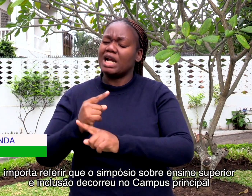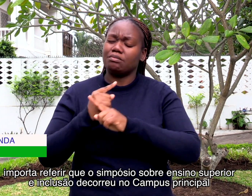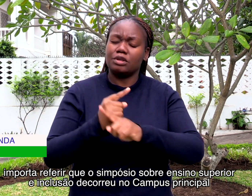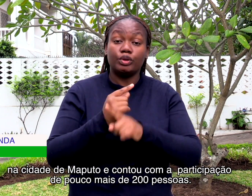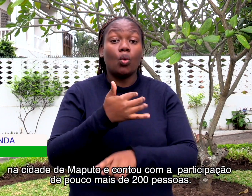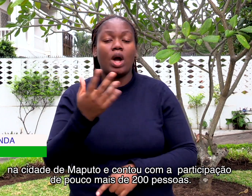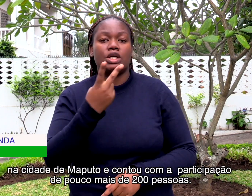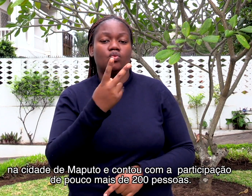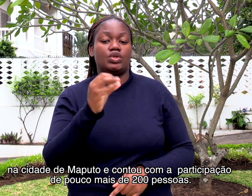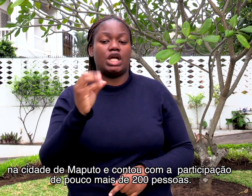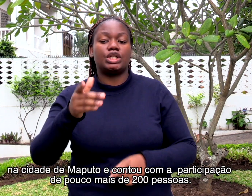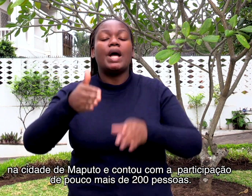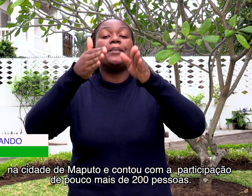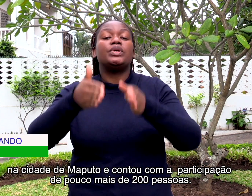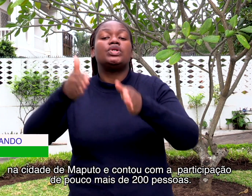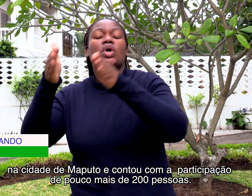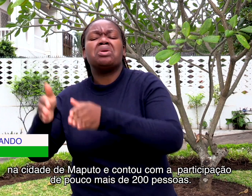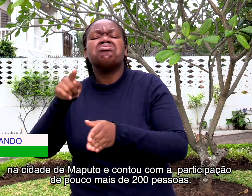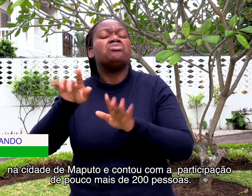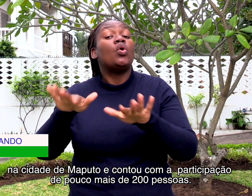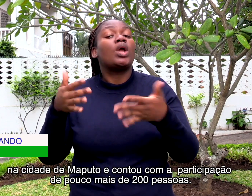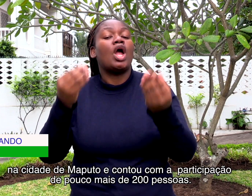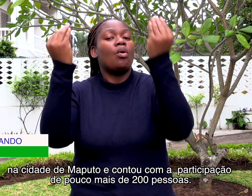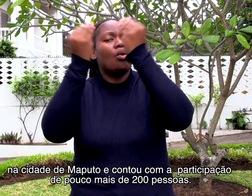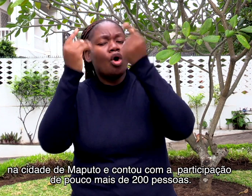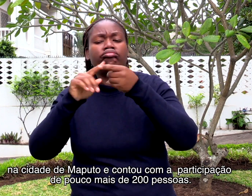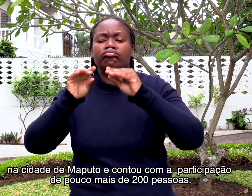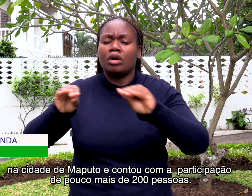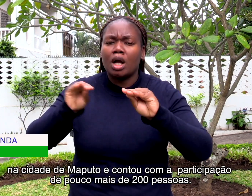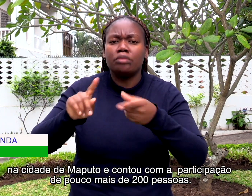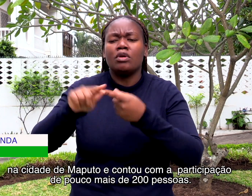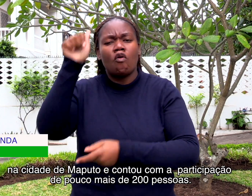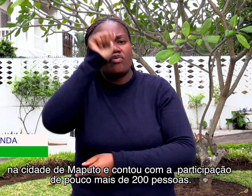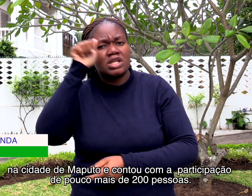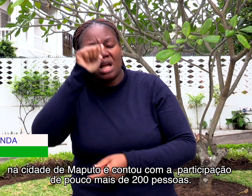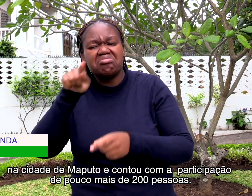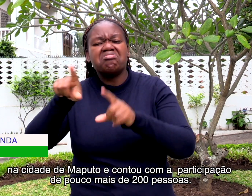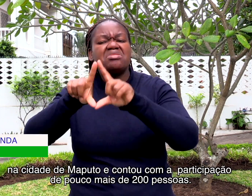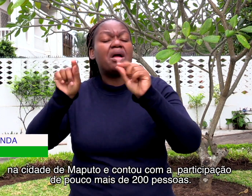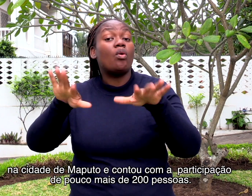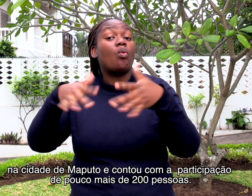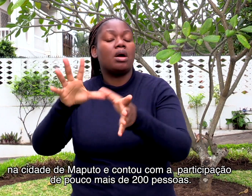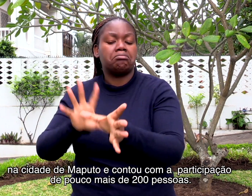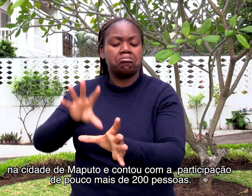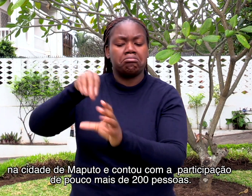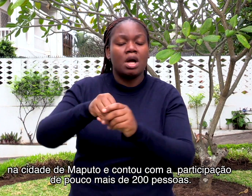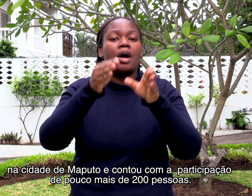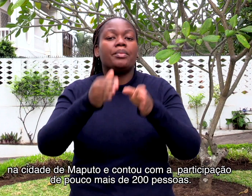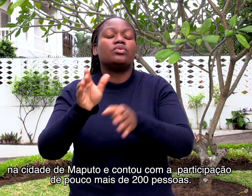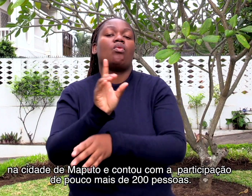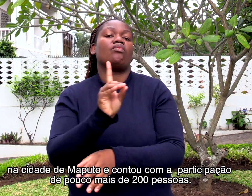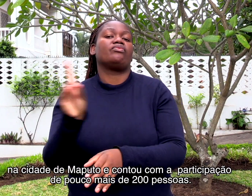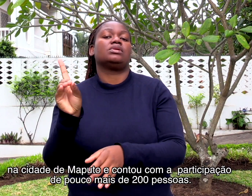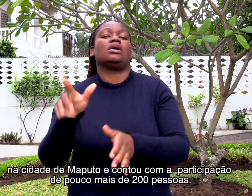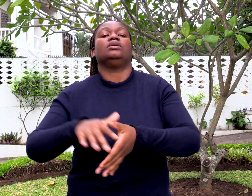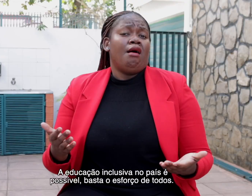superior e inclusão decorreu no campus principal da cidade de Maputo e contou com a participação de pouco mais de 200